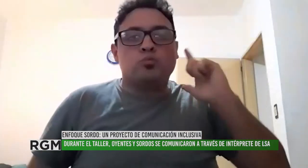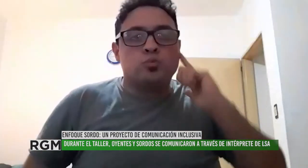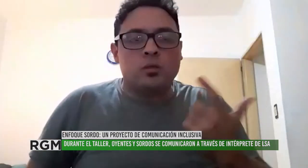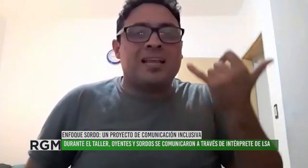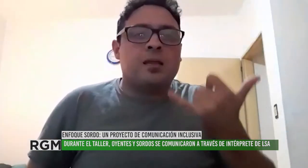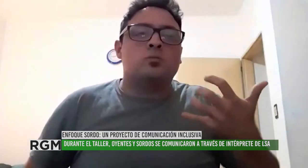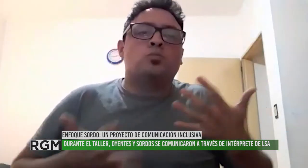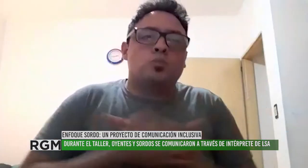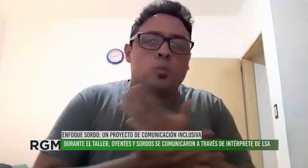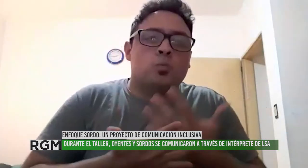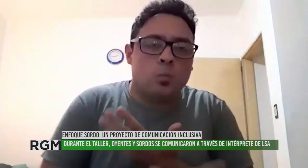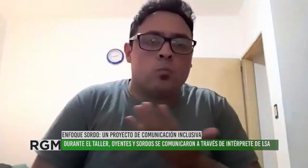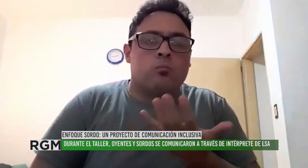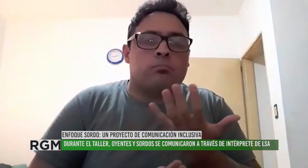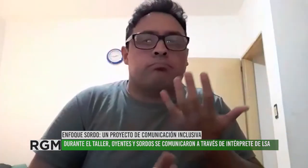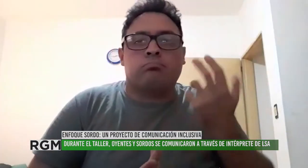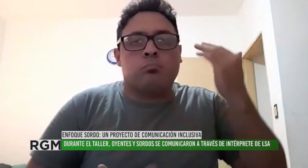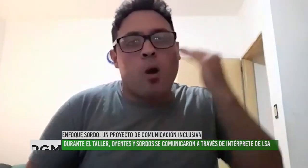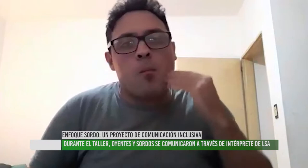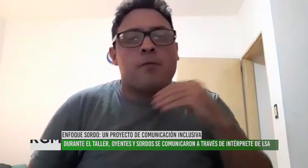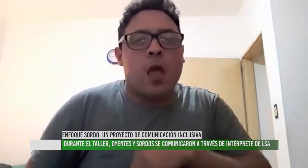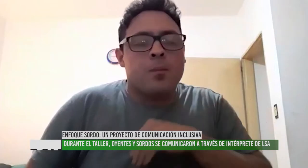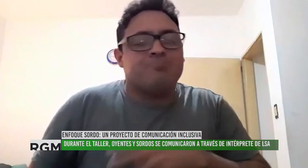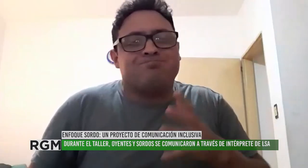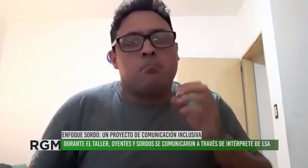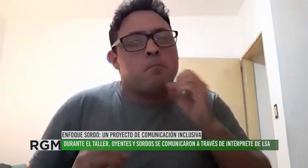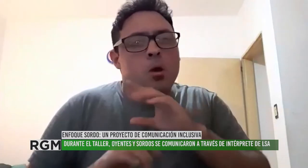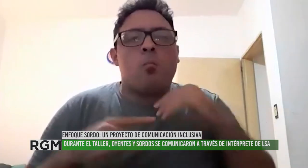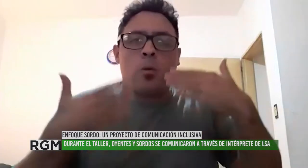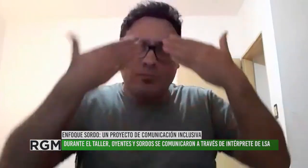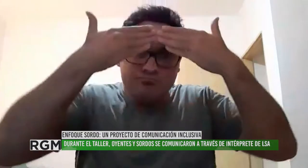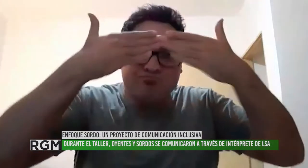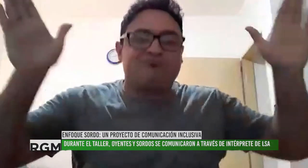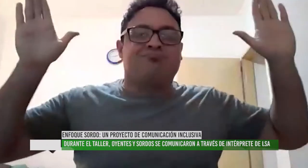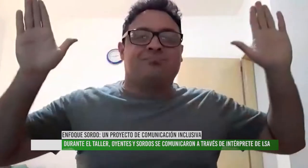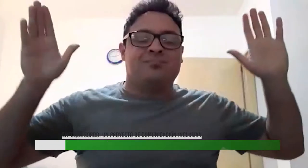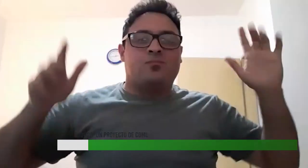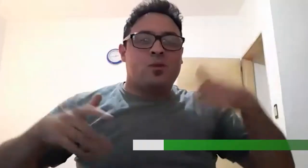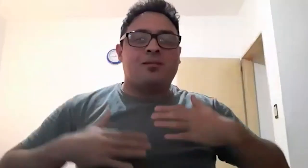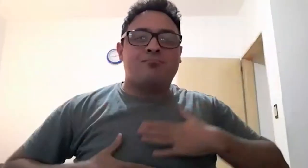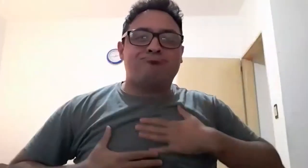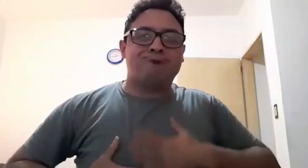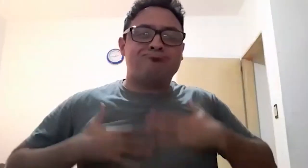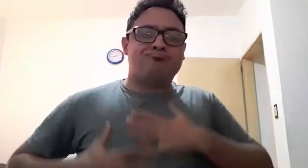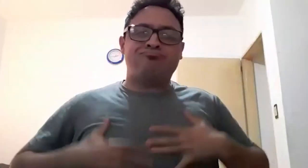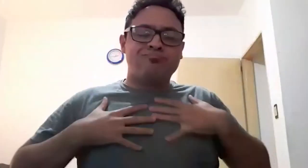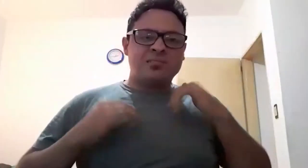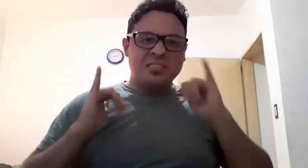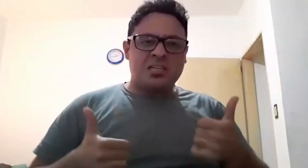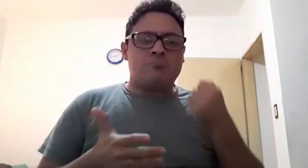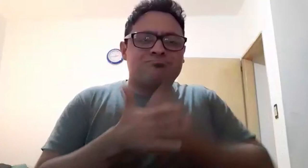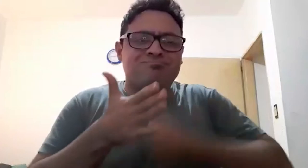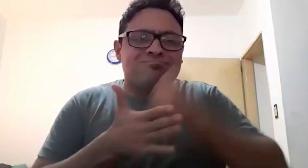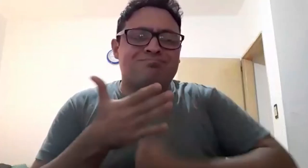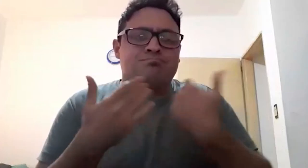por qué? Nosotros somos personas víctimas de Próbolo, que sufrimos muchísimo y decidimos liberarnos de ese dolor. Sentimos